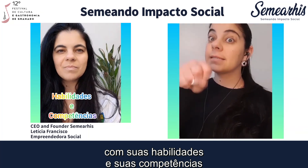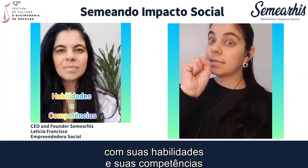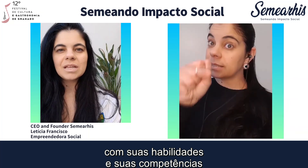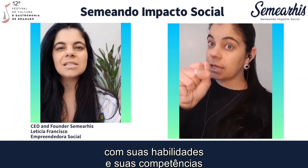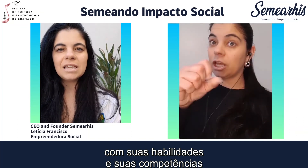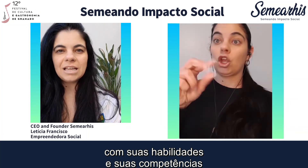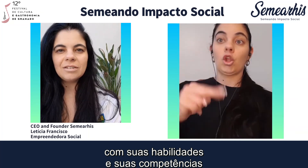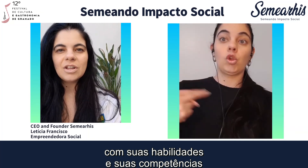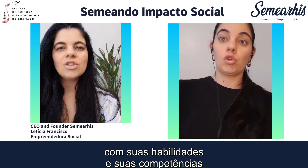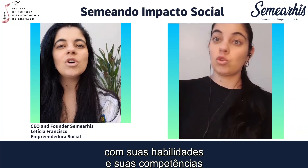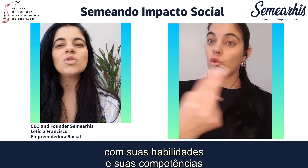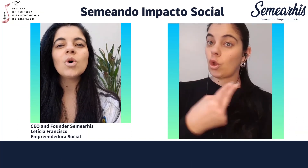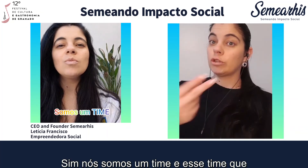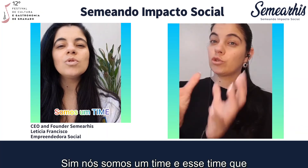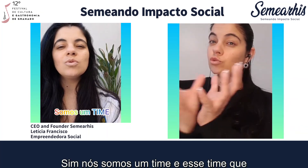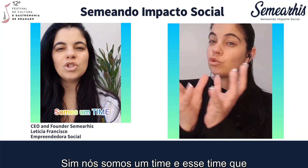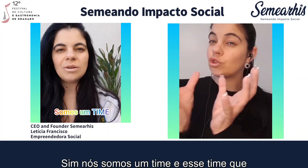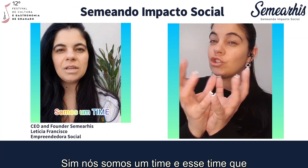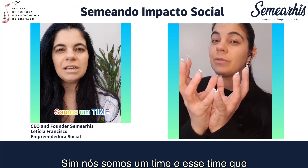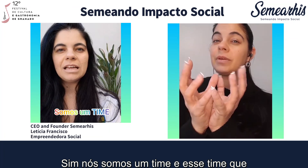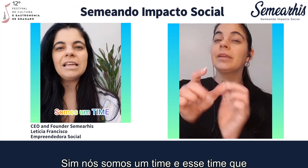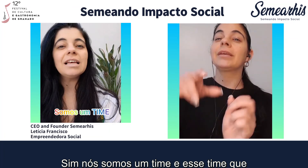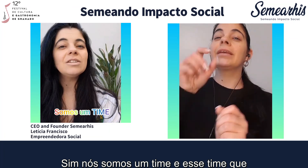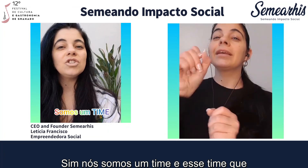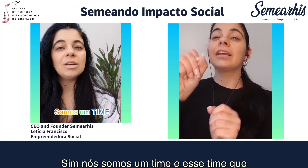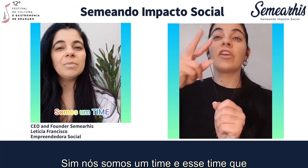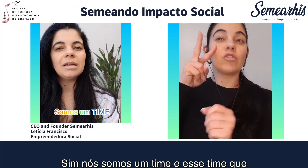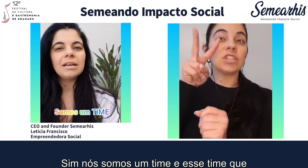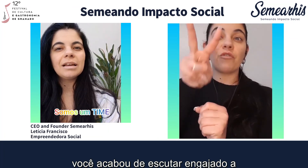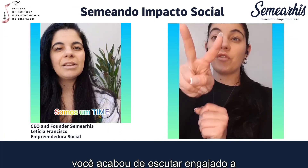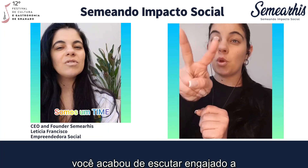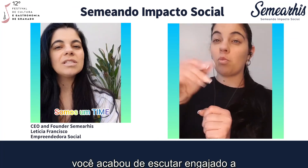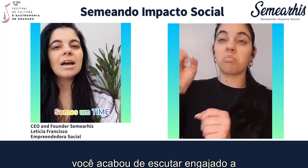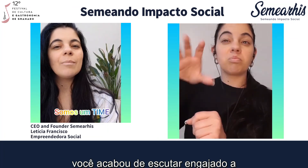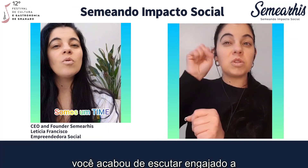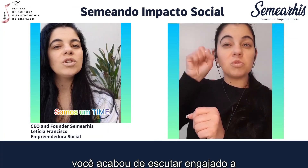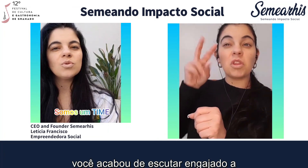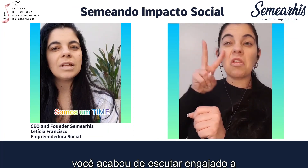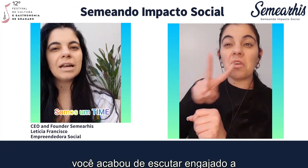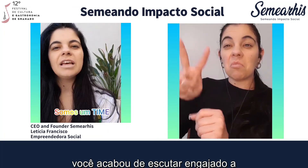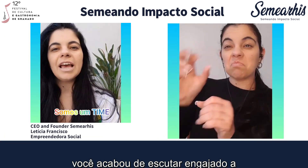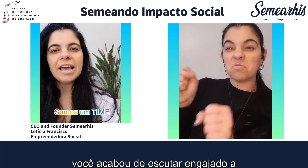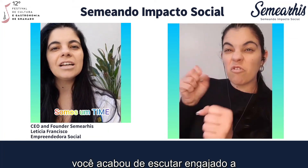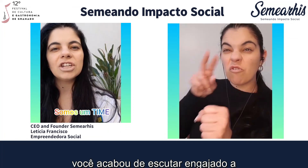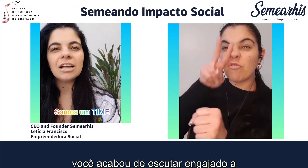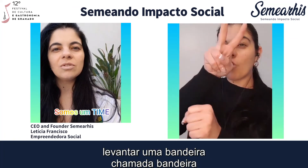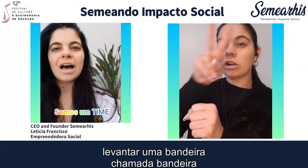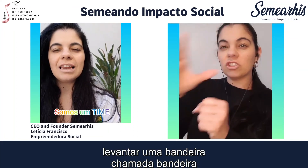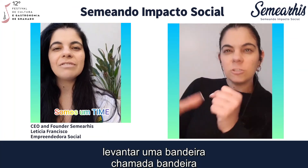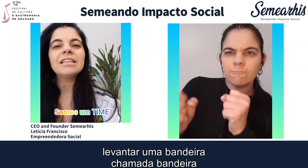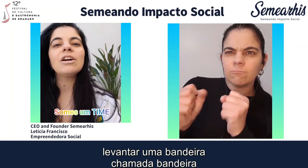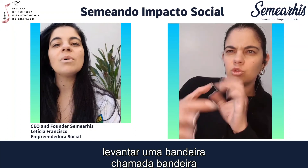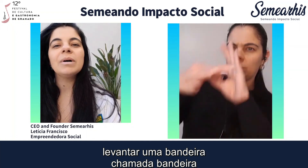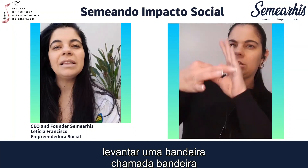competências. Sim, nós somos um time e esse time que você acabou de escutar é engajado